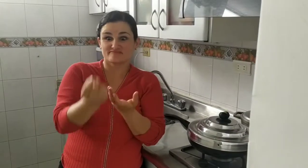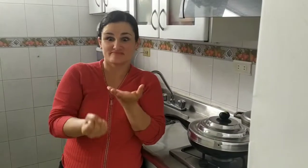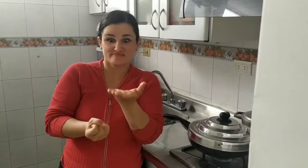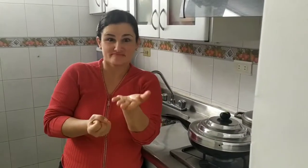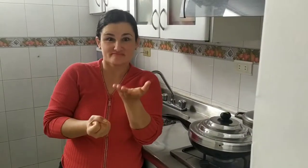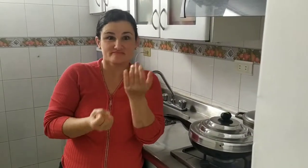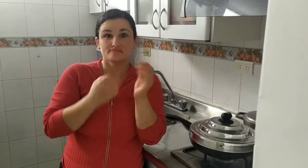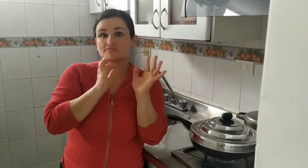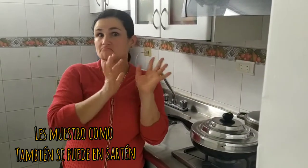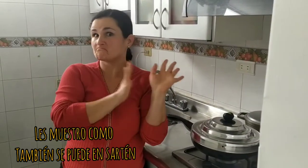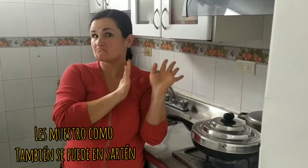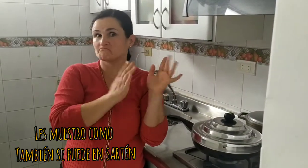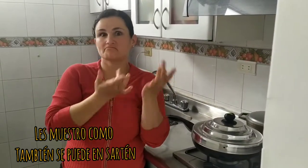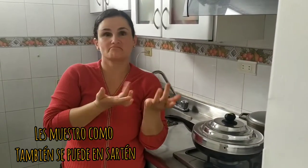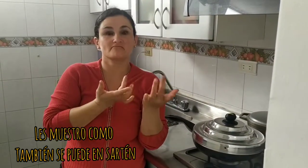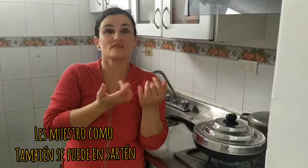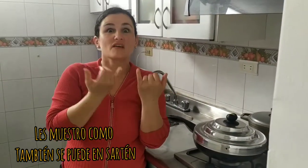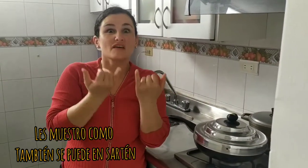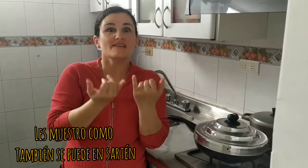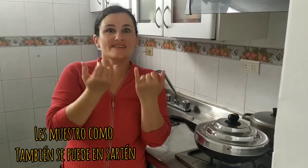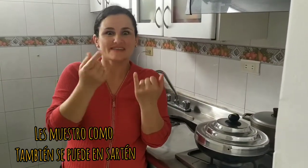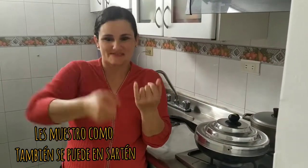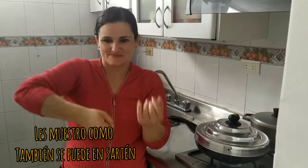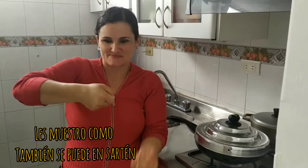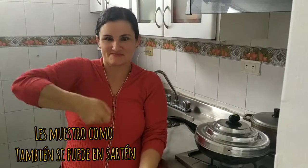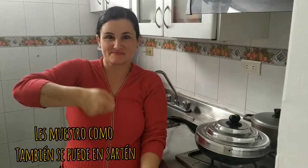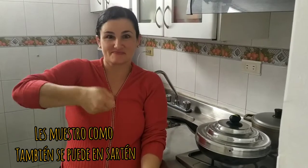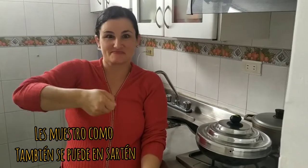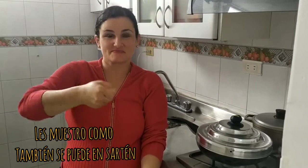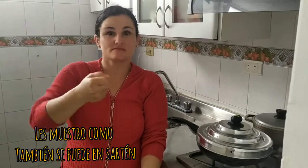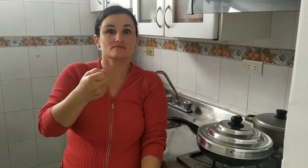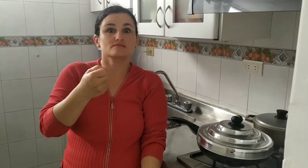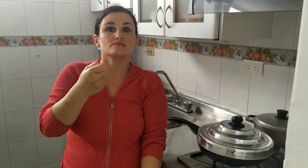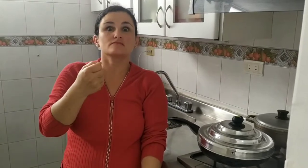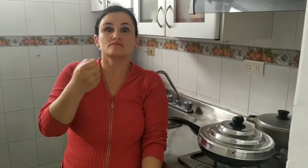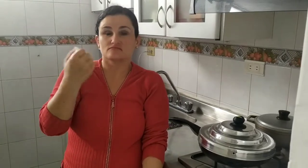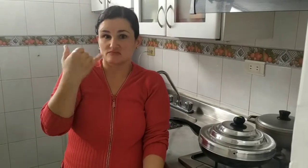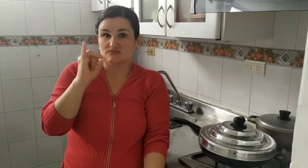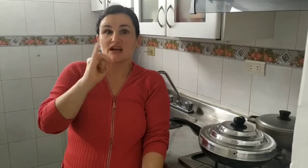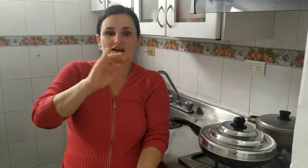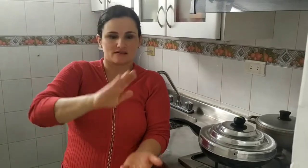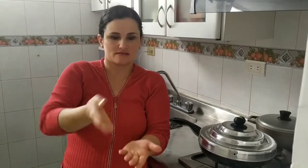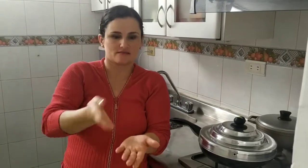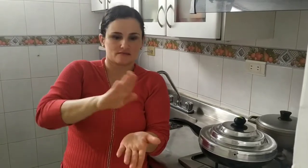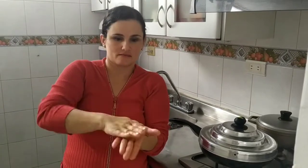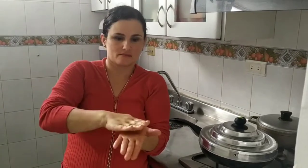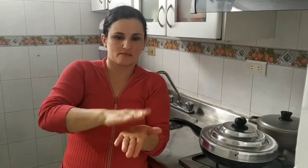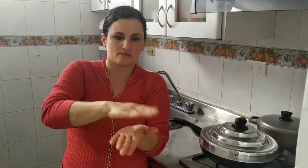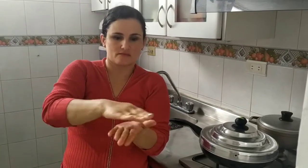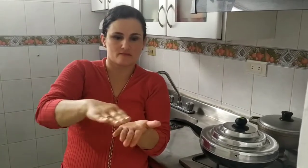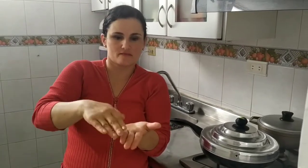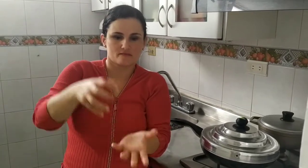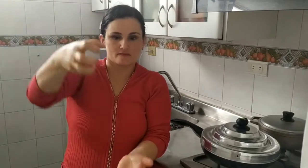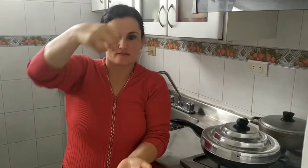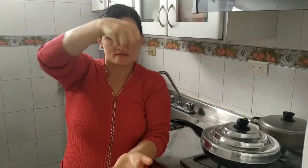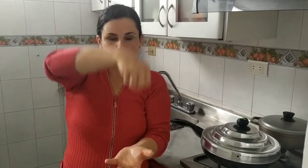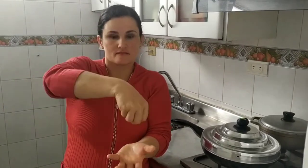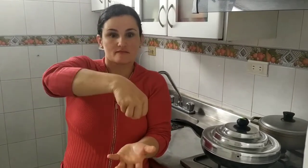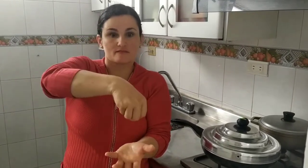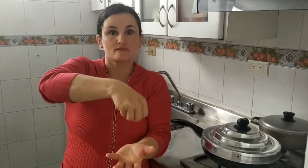Bueno, mientras esperamos a que salgan las galletas del horno, les voy a mostrar cómo se hacen en